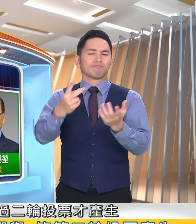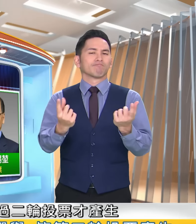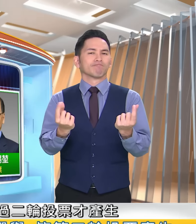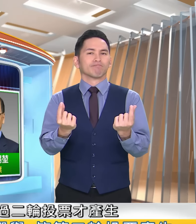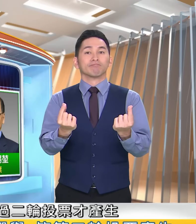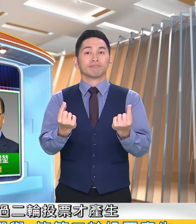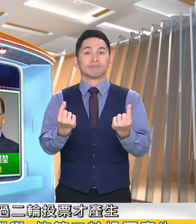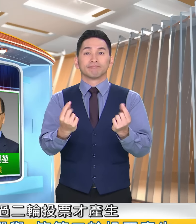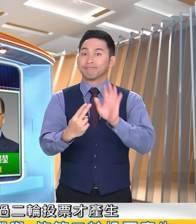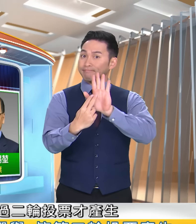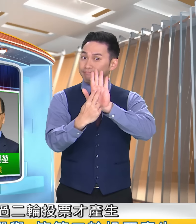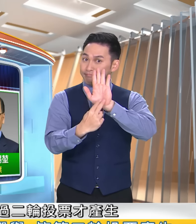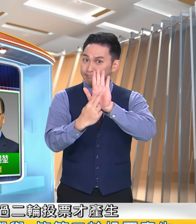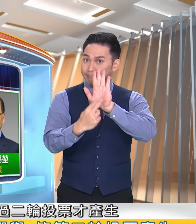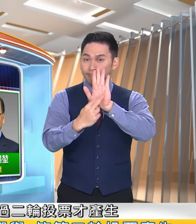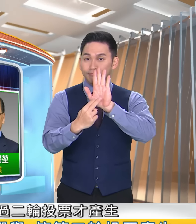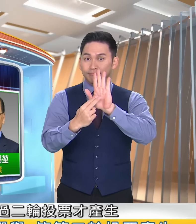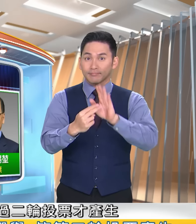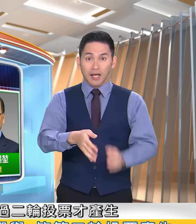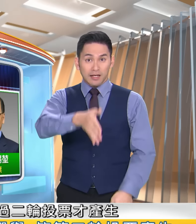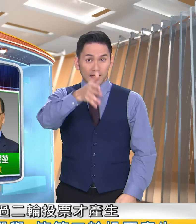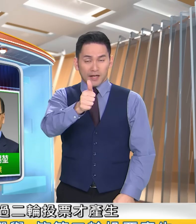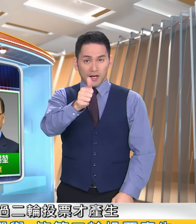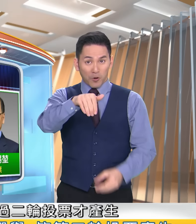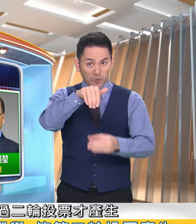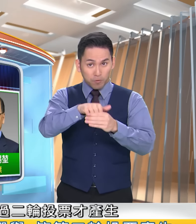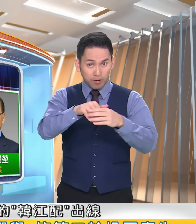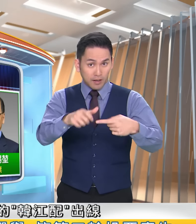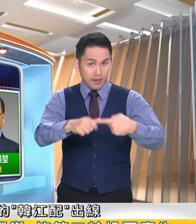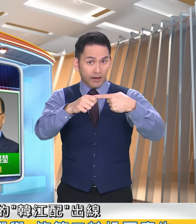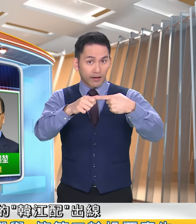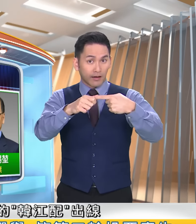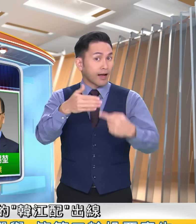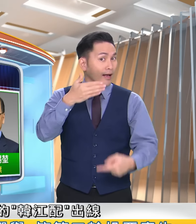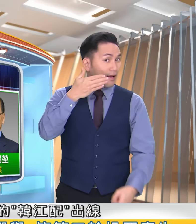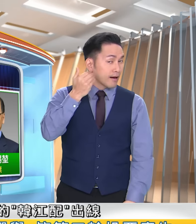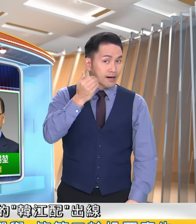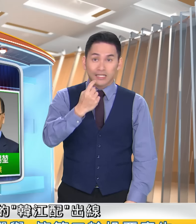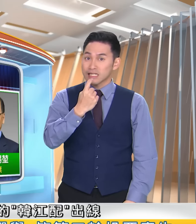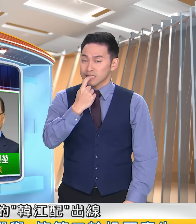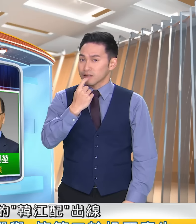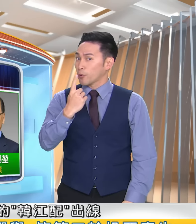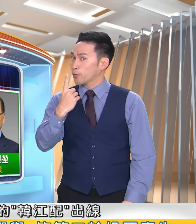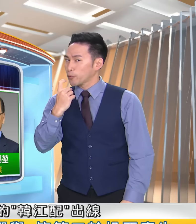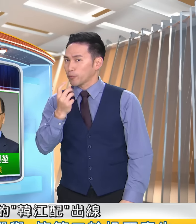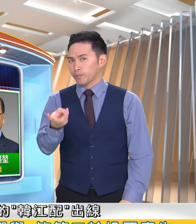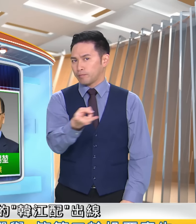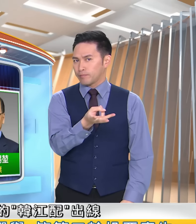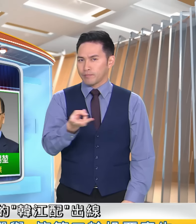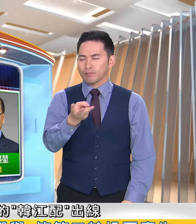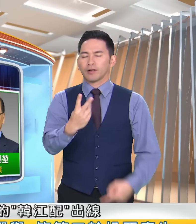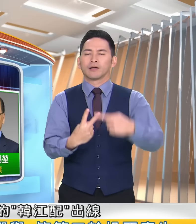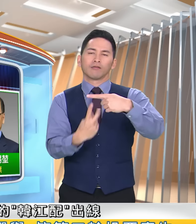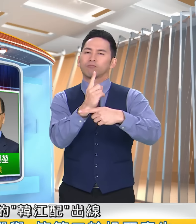经过2轮投票才产生，最终是由国民党的韩江佩出现。